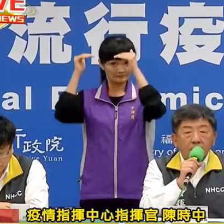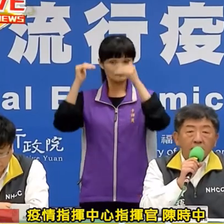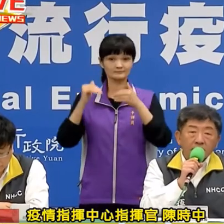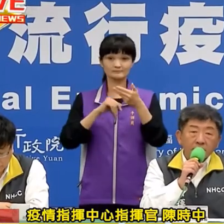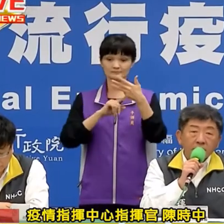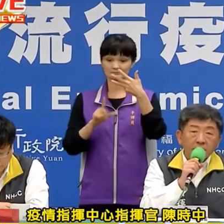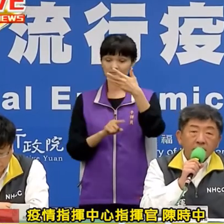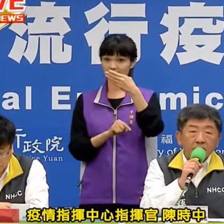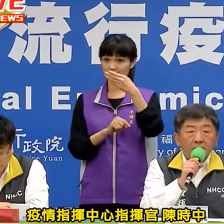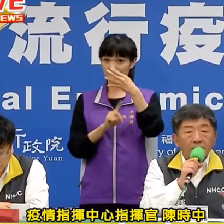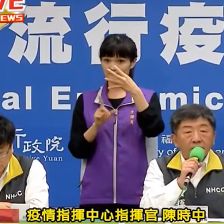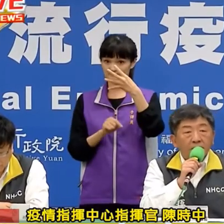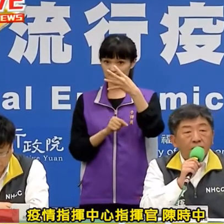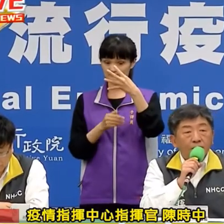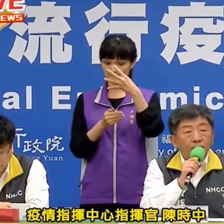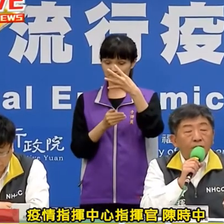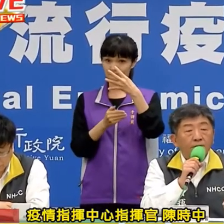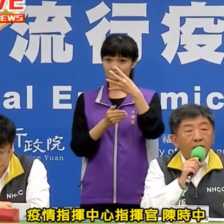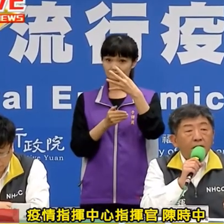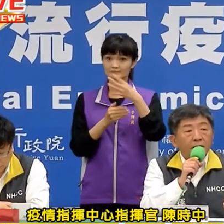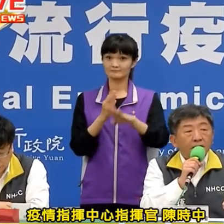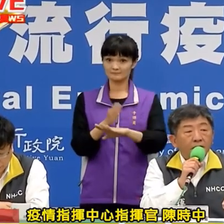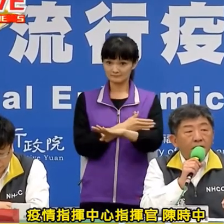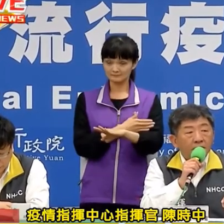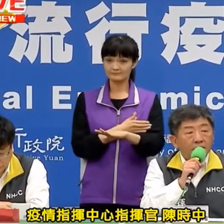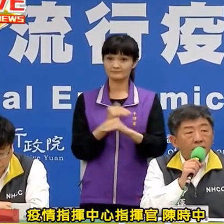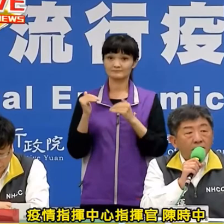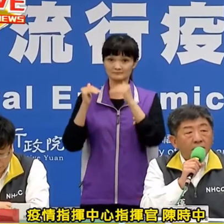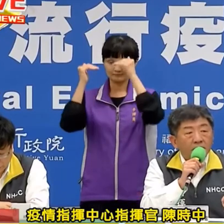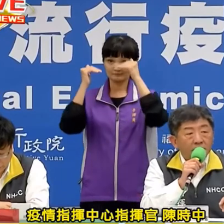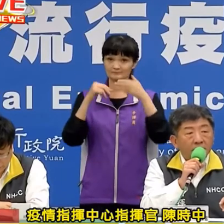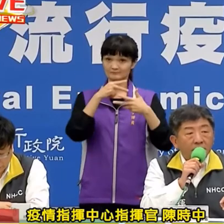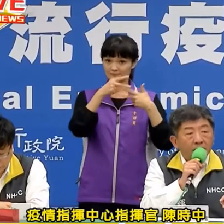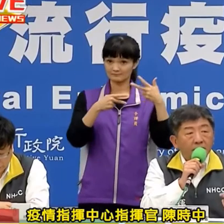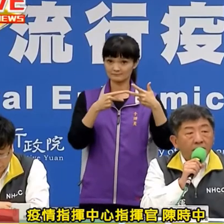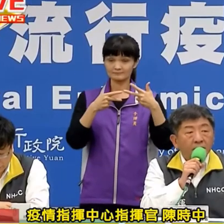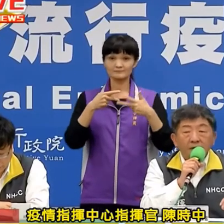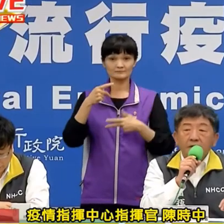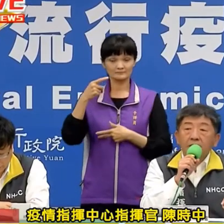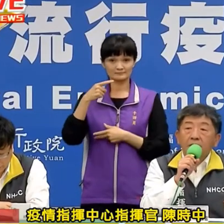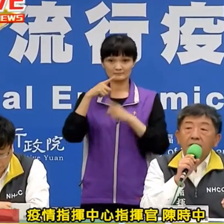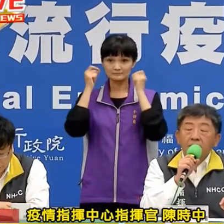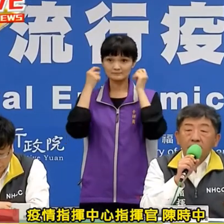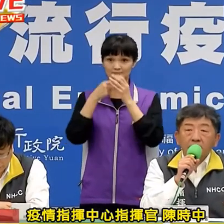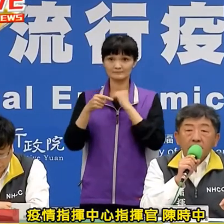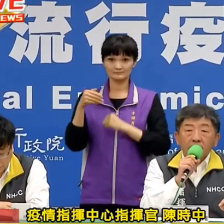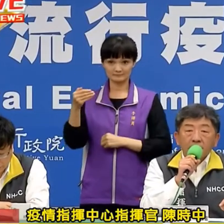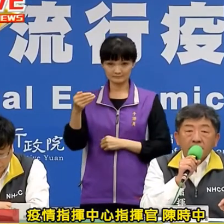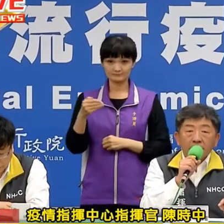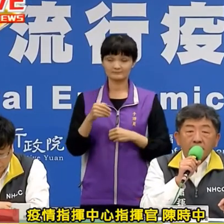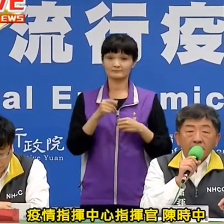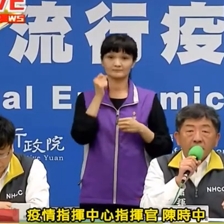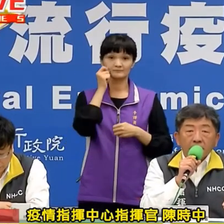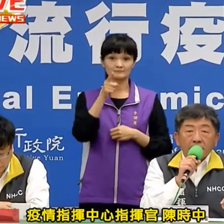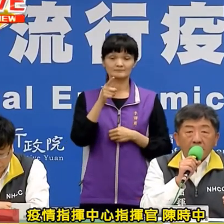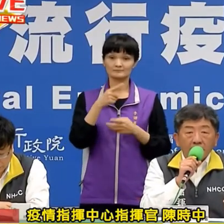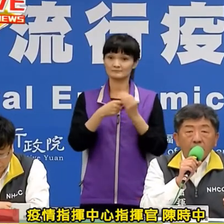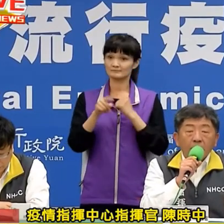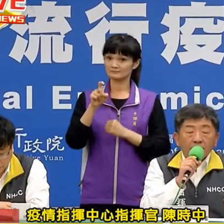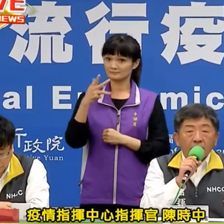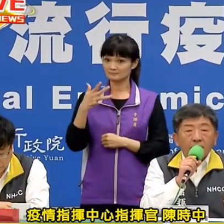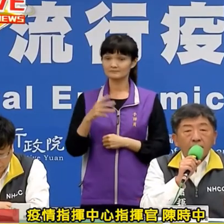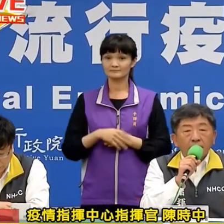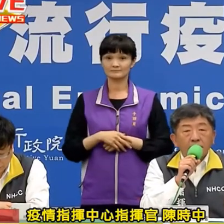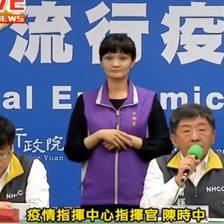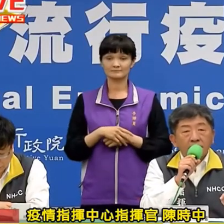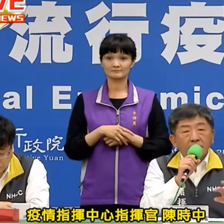从4月9号，我们就2个礼拜是9片嘛，那等于是1个月18片，2个月36片，好，哦，那